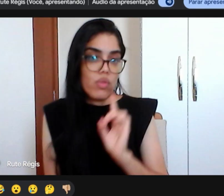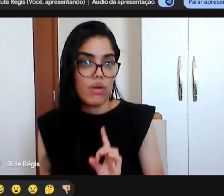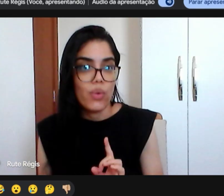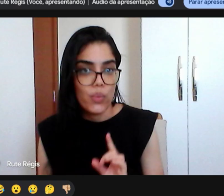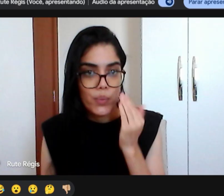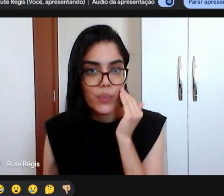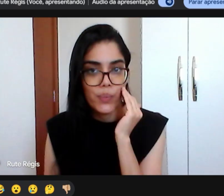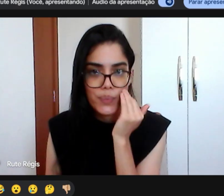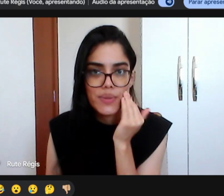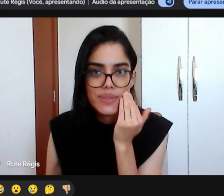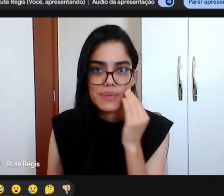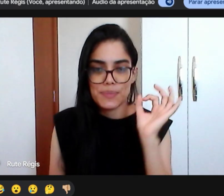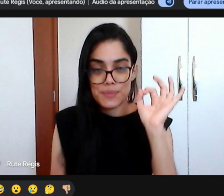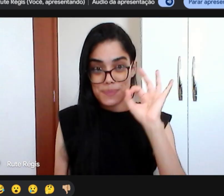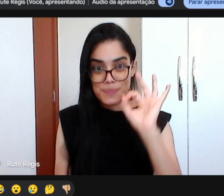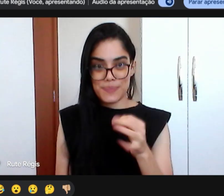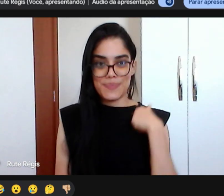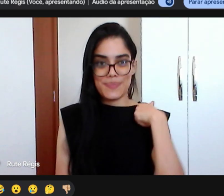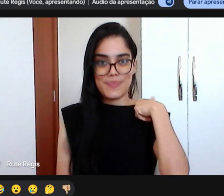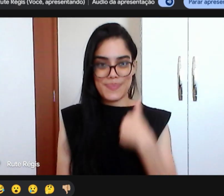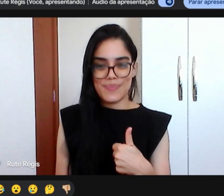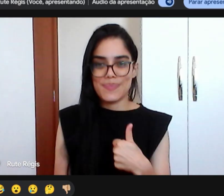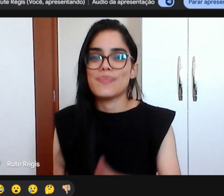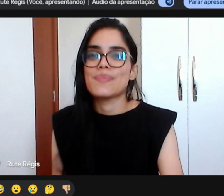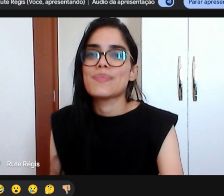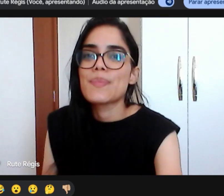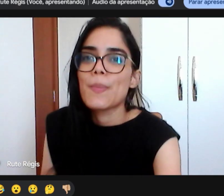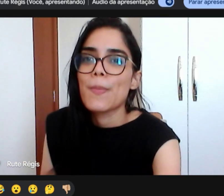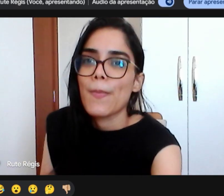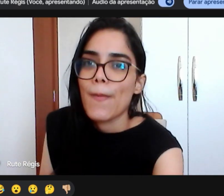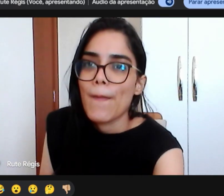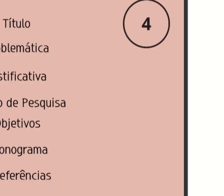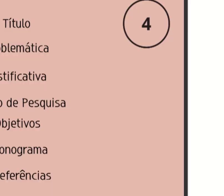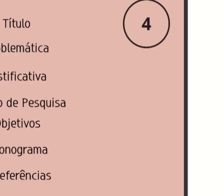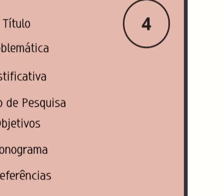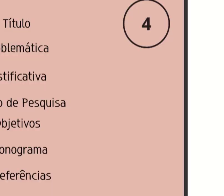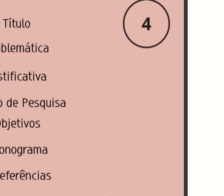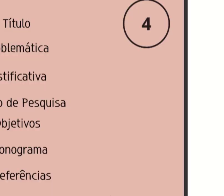se falta alguma referência ou não, certo?